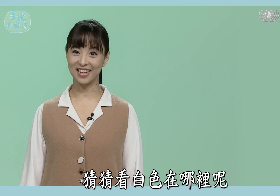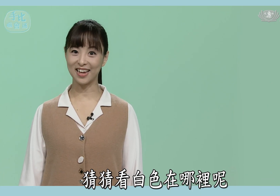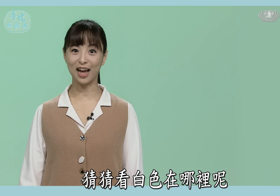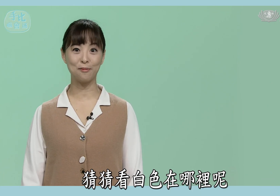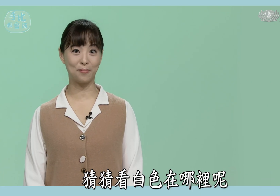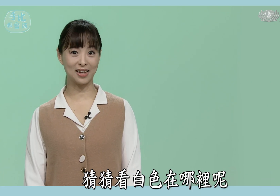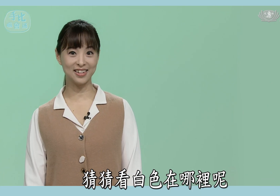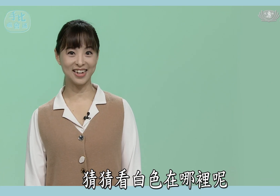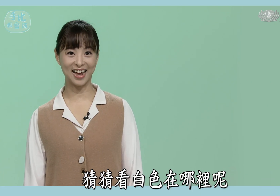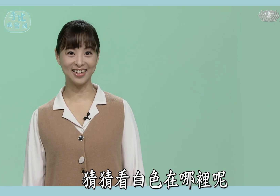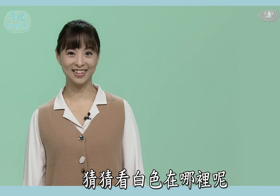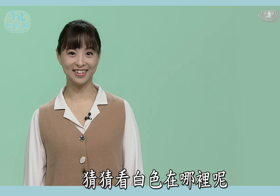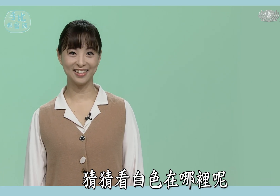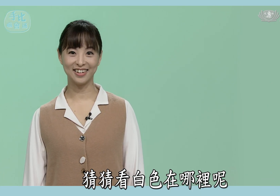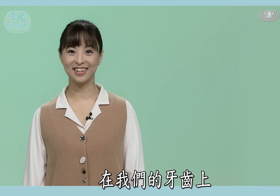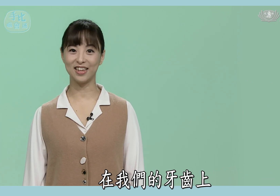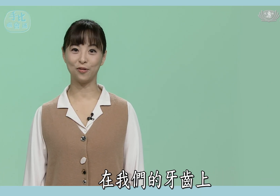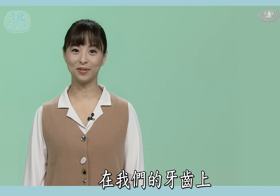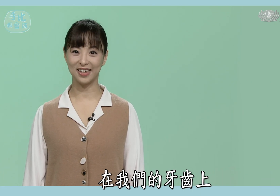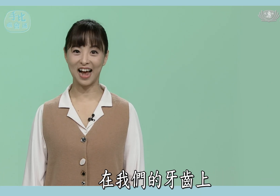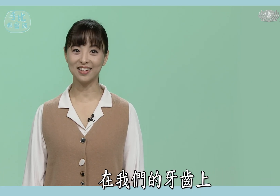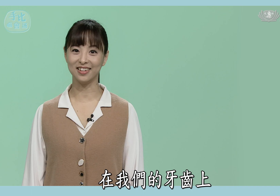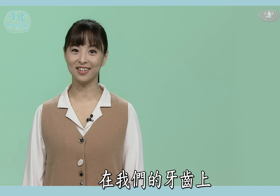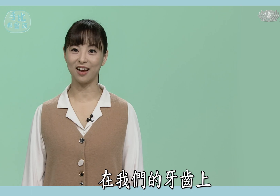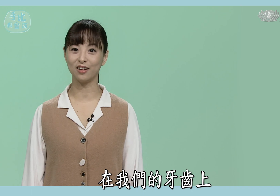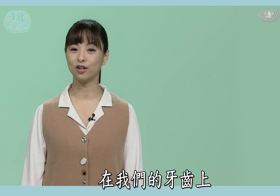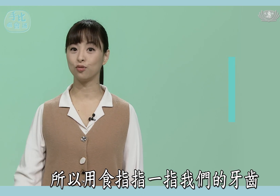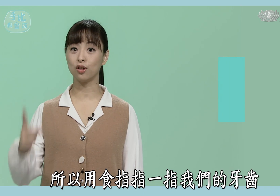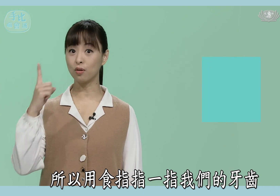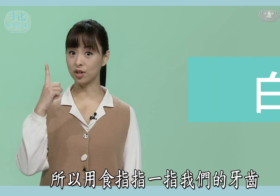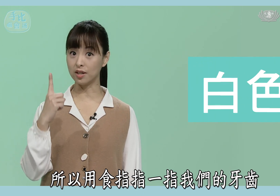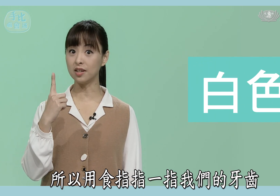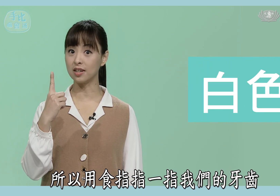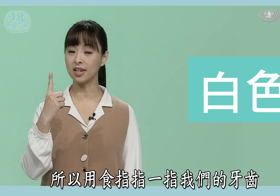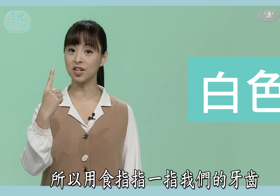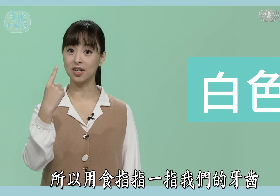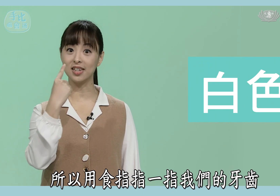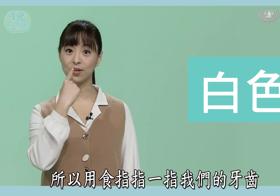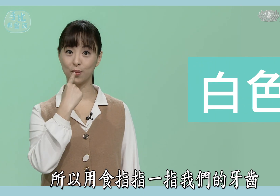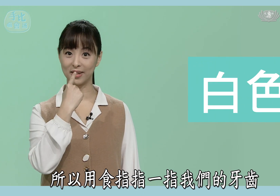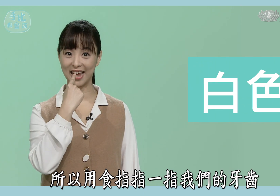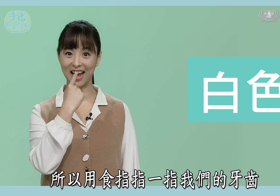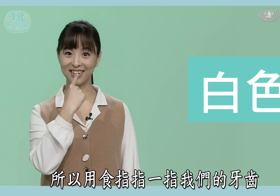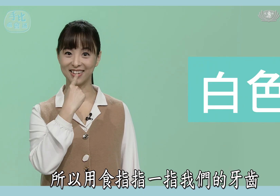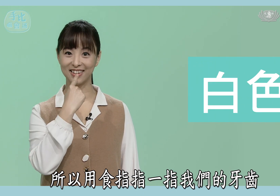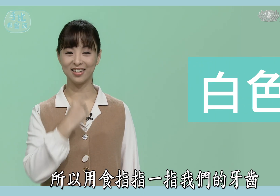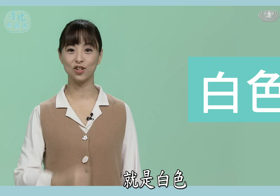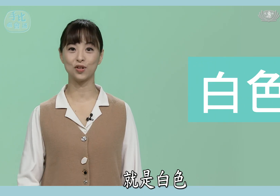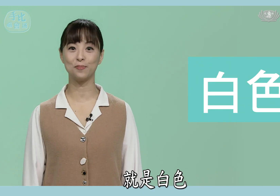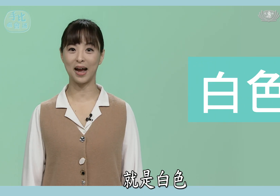猜看，白色在哪里呢？在我们的牙齿上，所以用食指呢指一指我们的牙齿，就是白